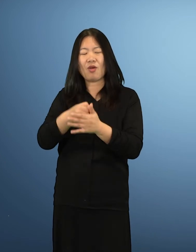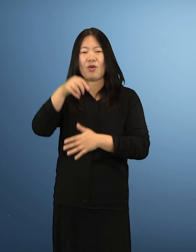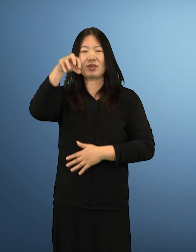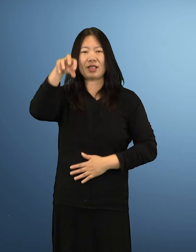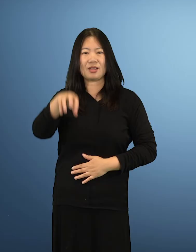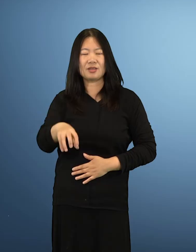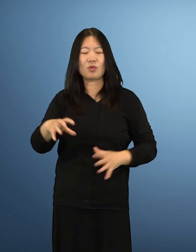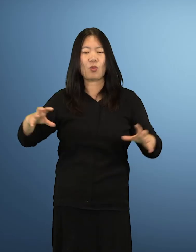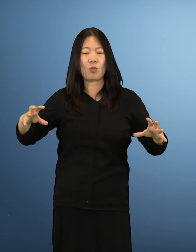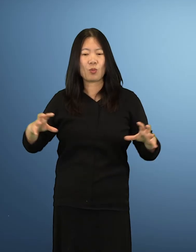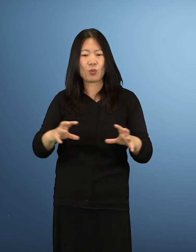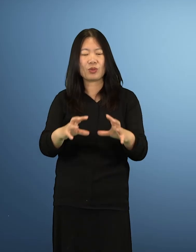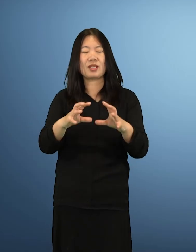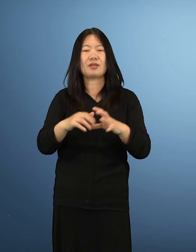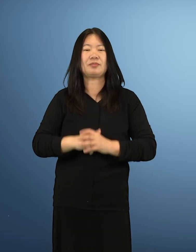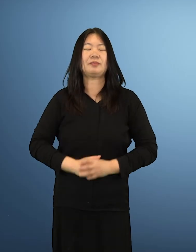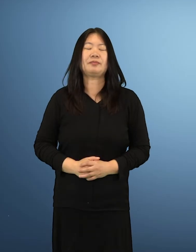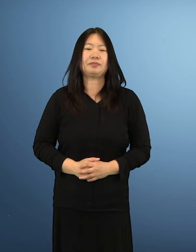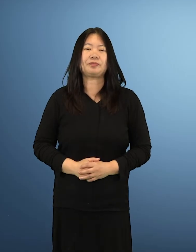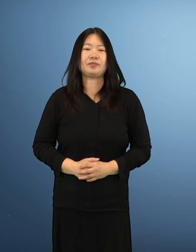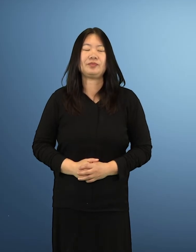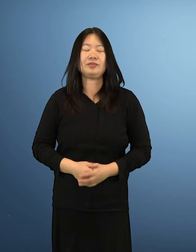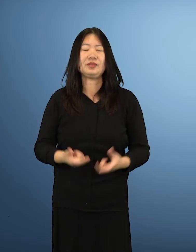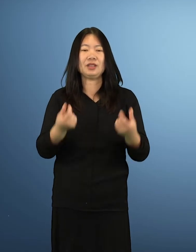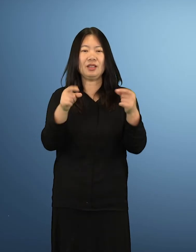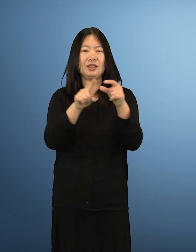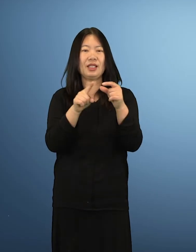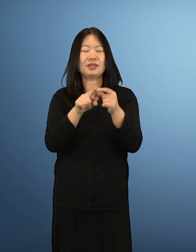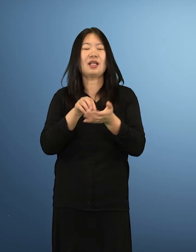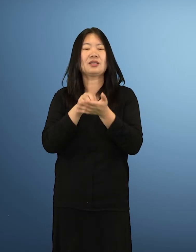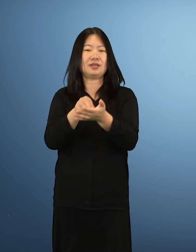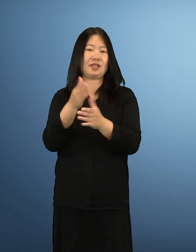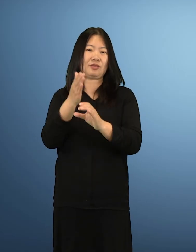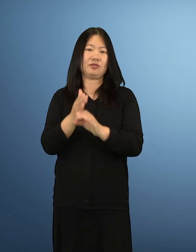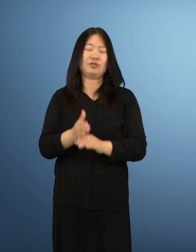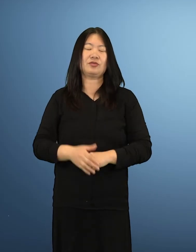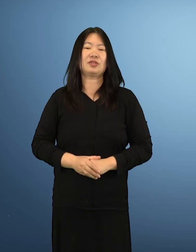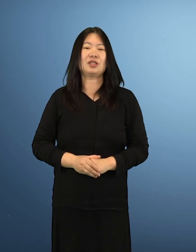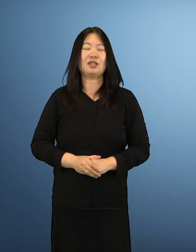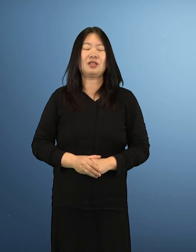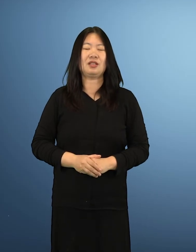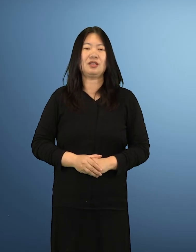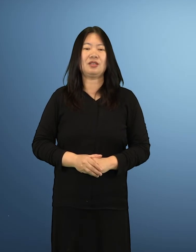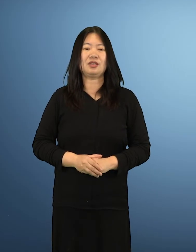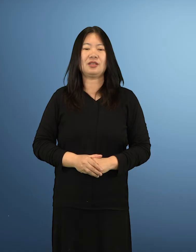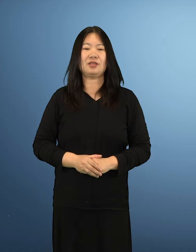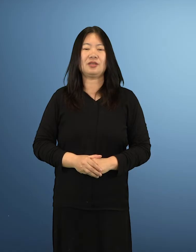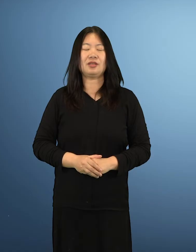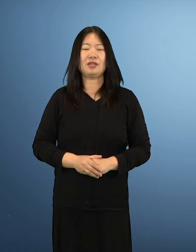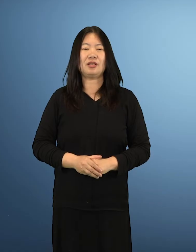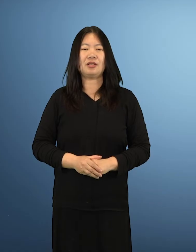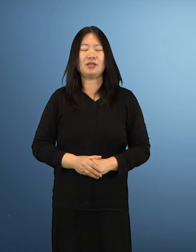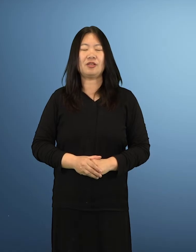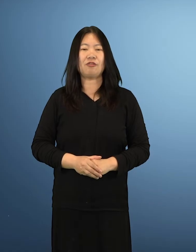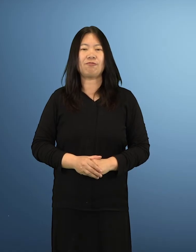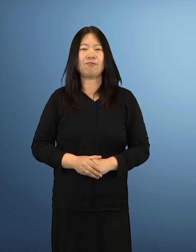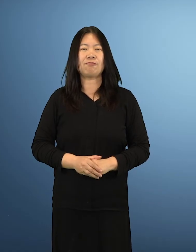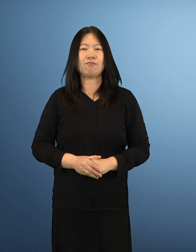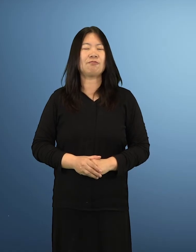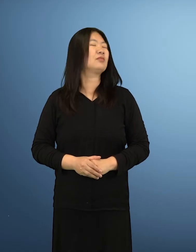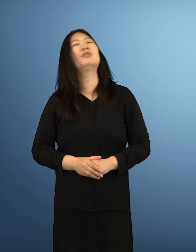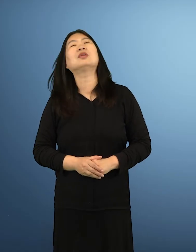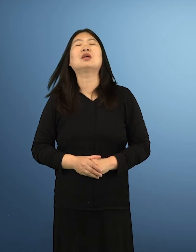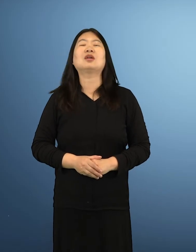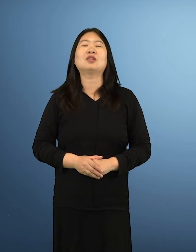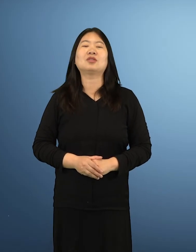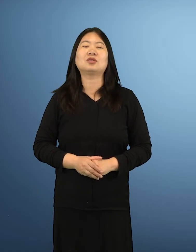장소, 모임 이런 표현들이 등장을 해요. 이것을 우리